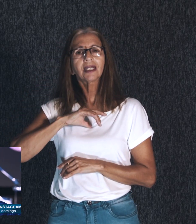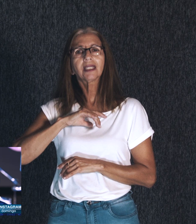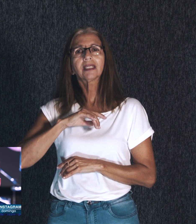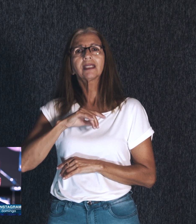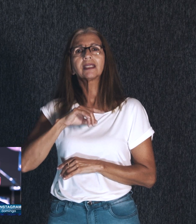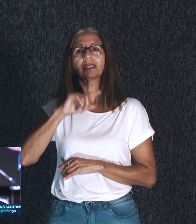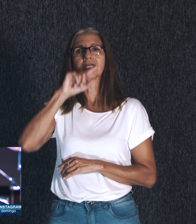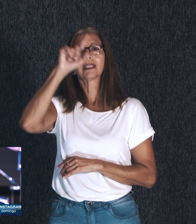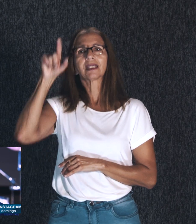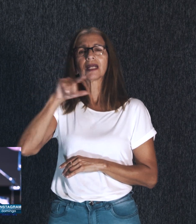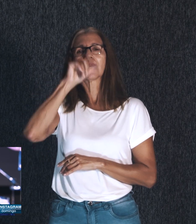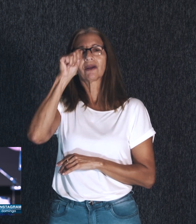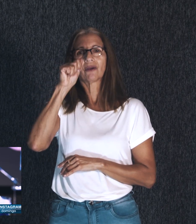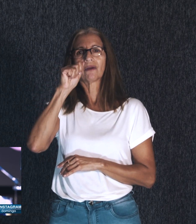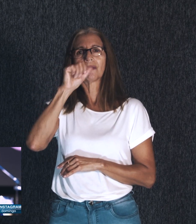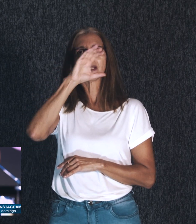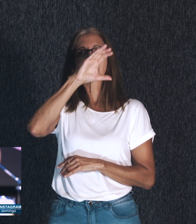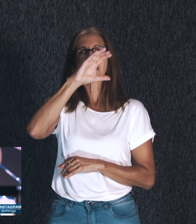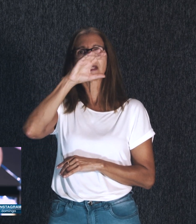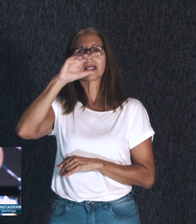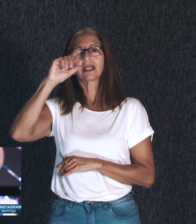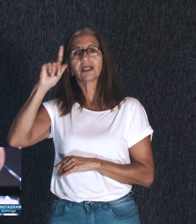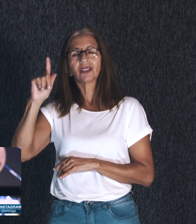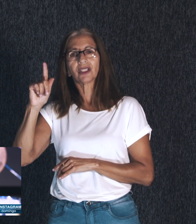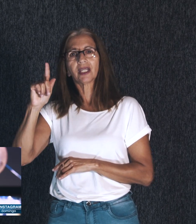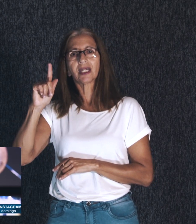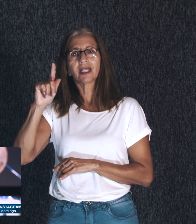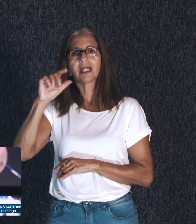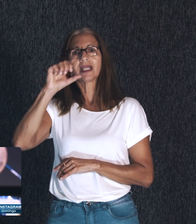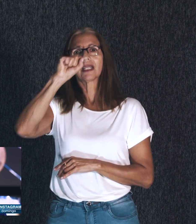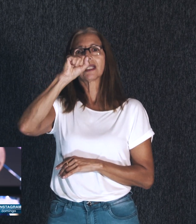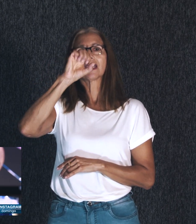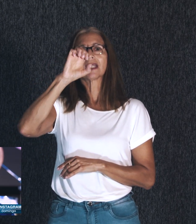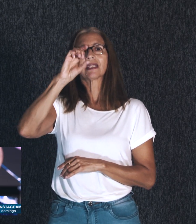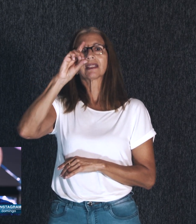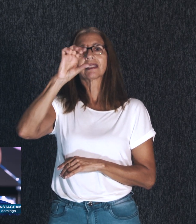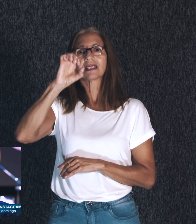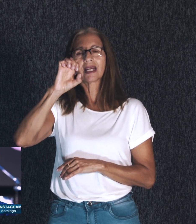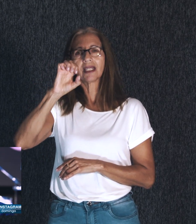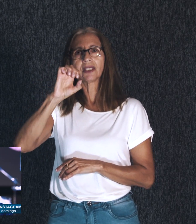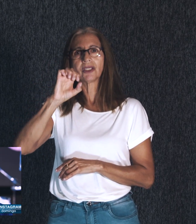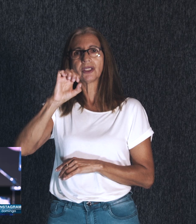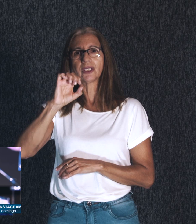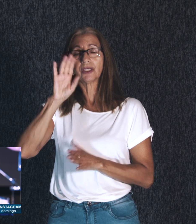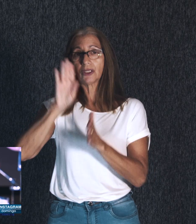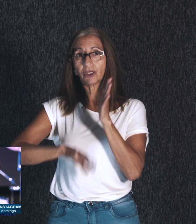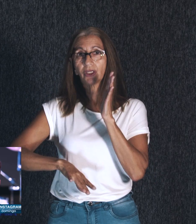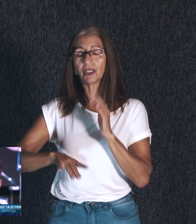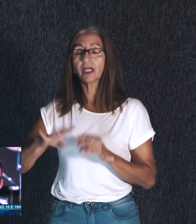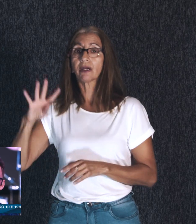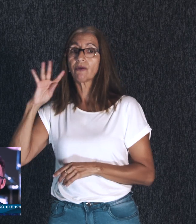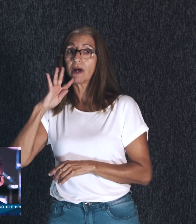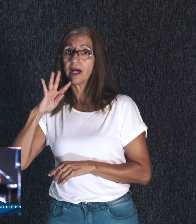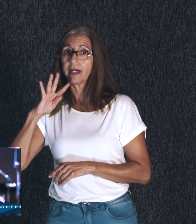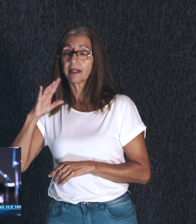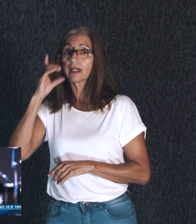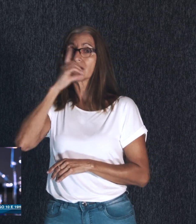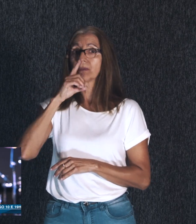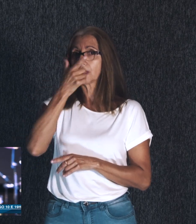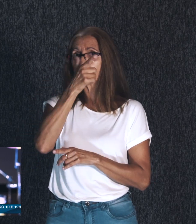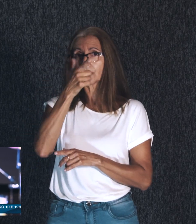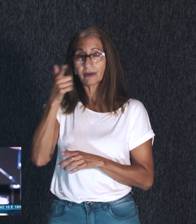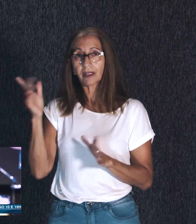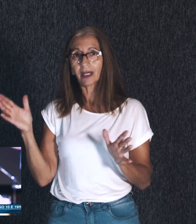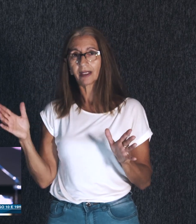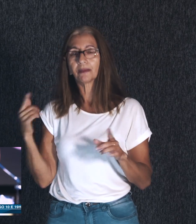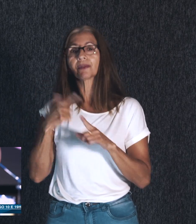@CGSED. @CGSED. Todos os dias, menos na quarta-feira e domingo. Quarta-feira, porque temos o culto, Quartas Convida,